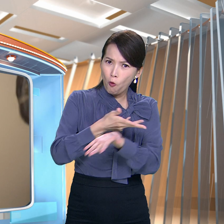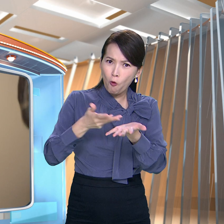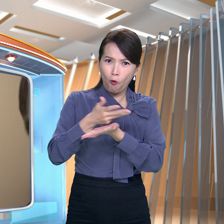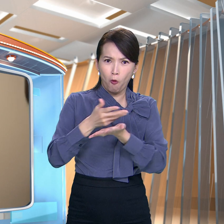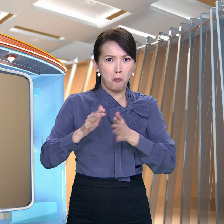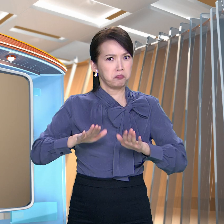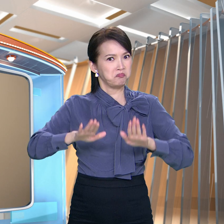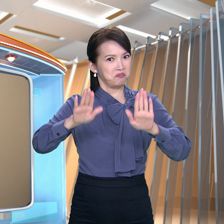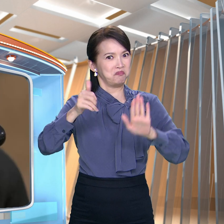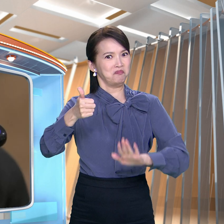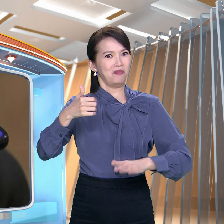步。